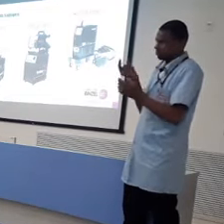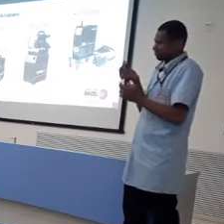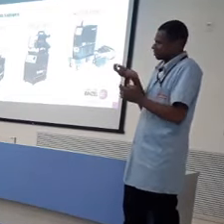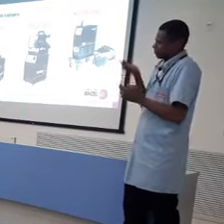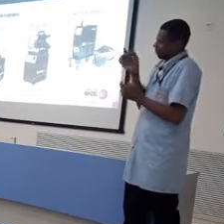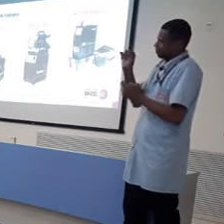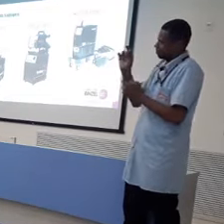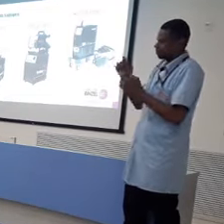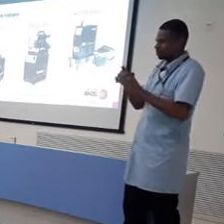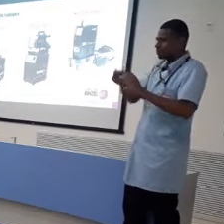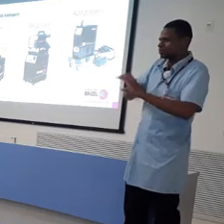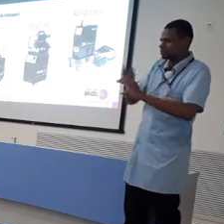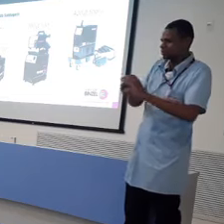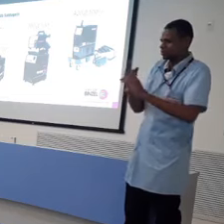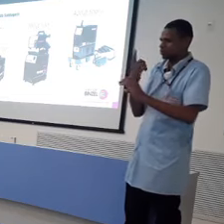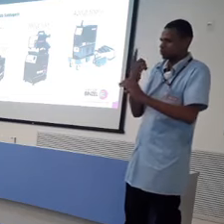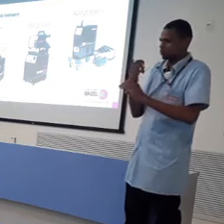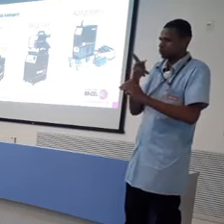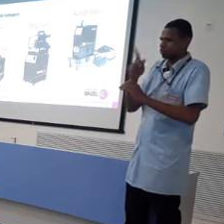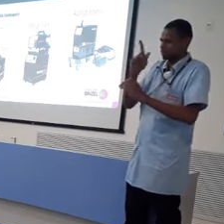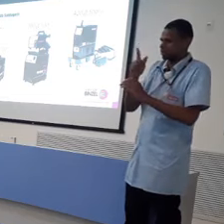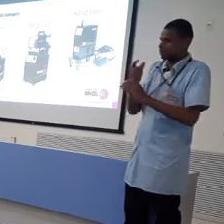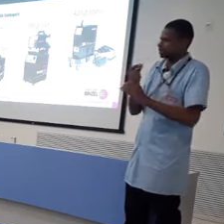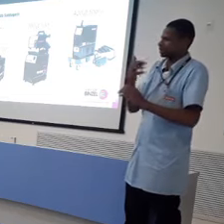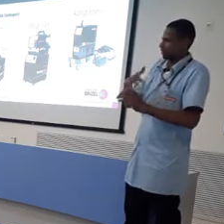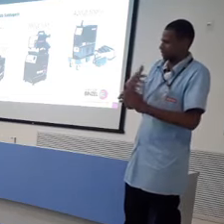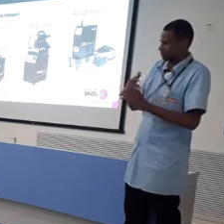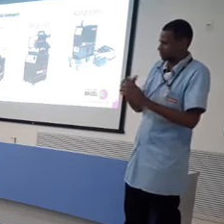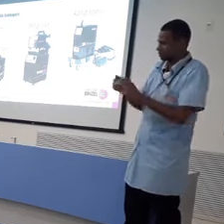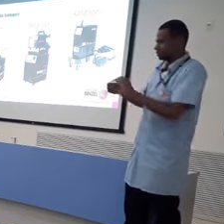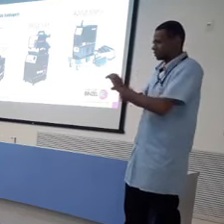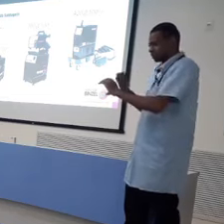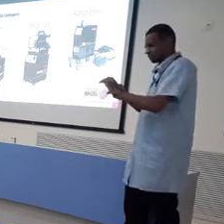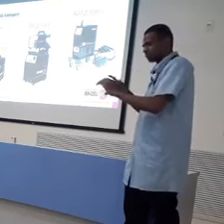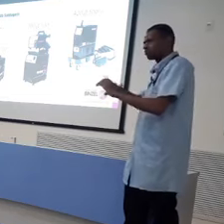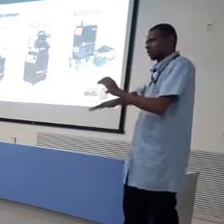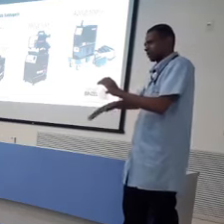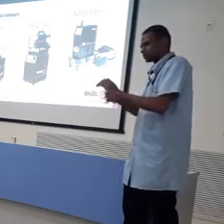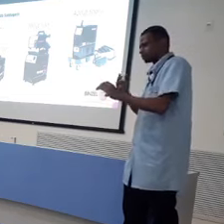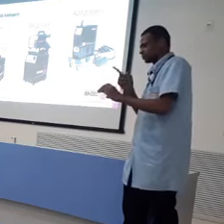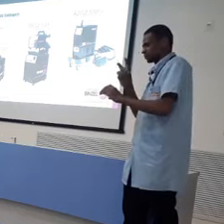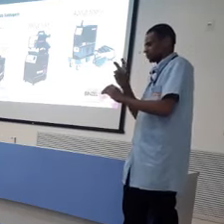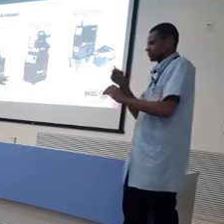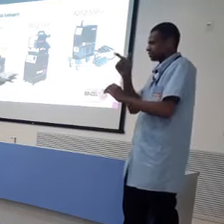kg, o quilo por arame é mais caro do que na bobina de 15. Tá?